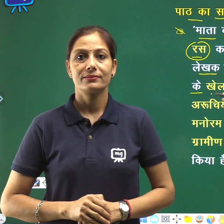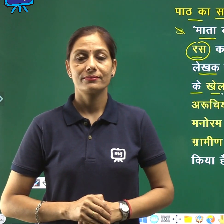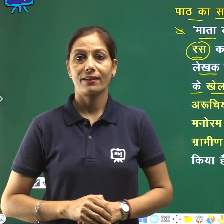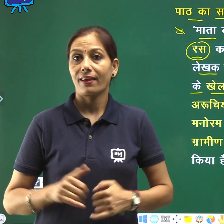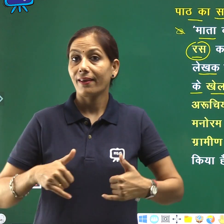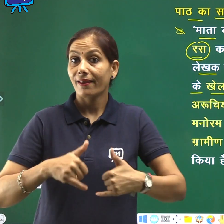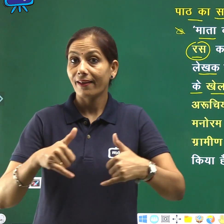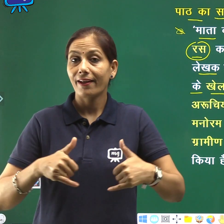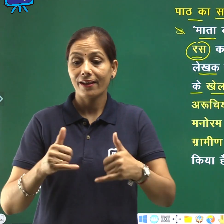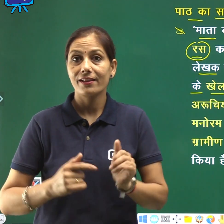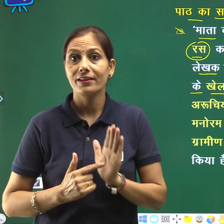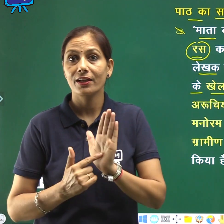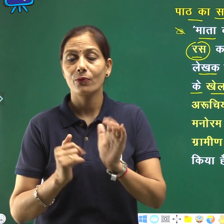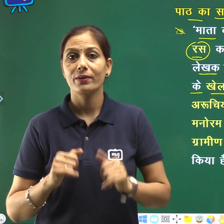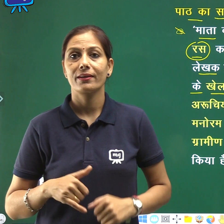खेल तमाशों,